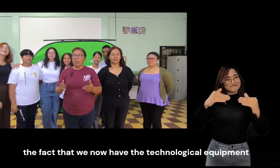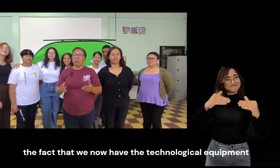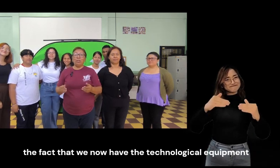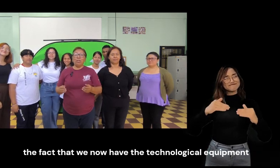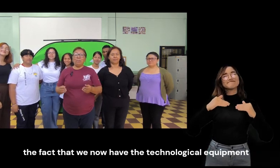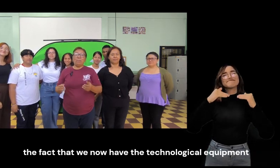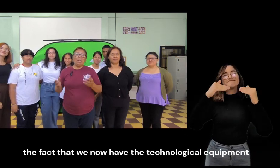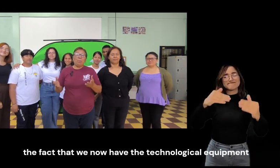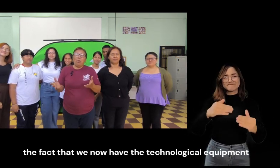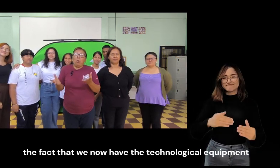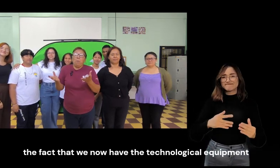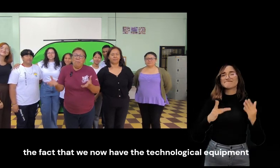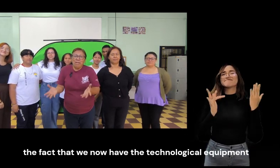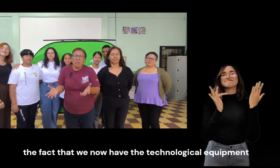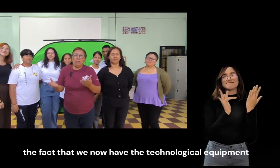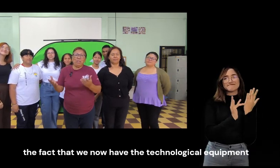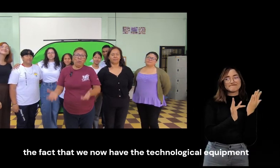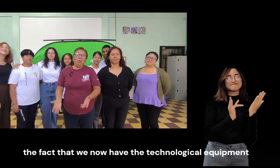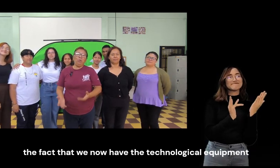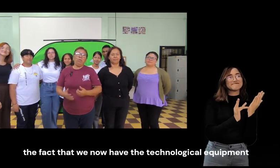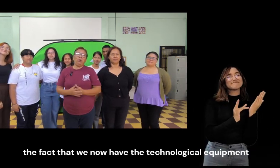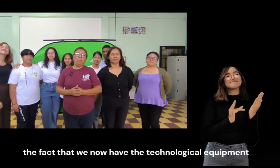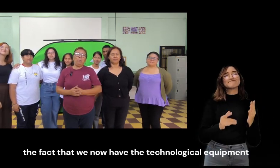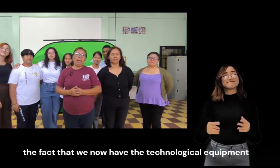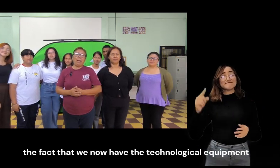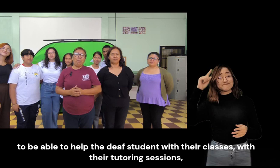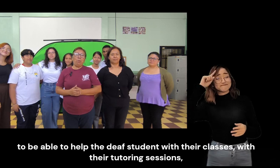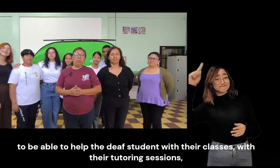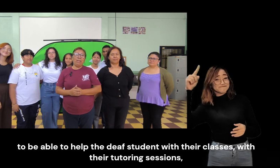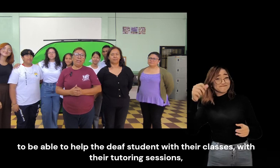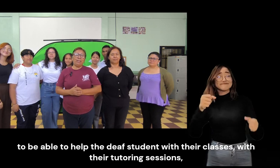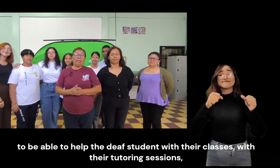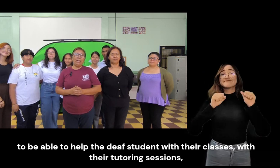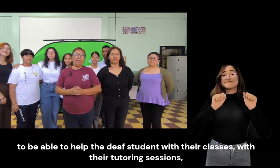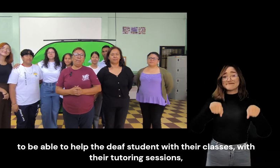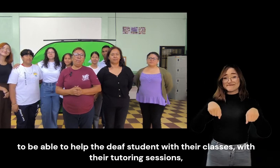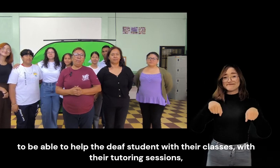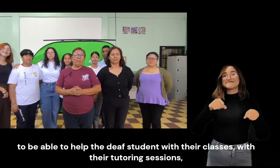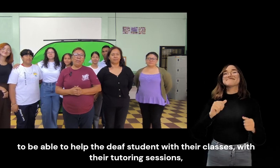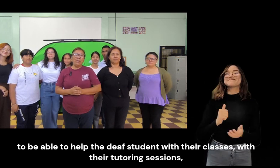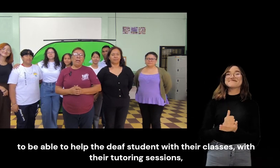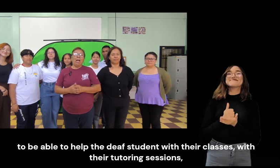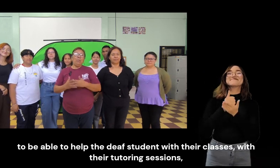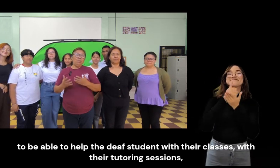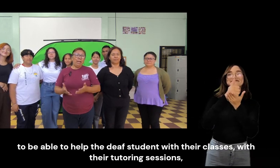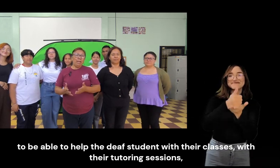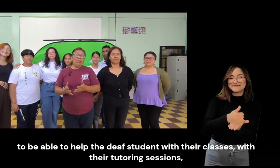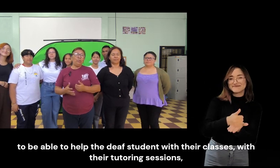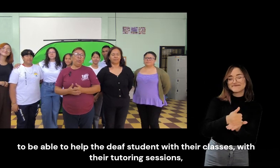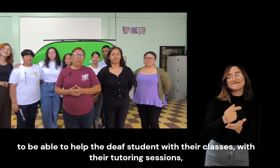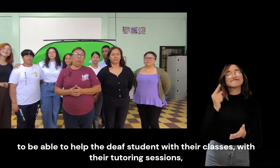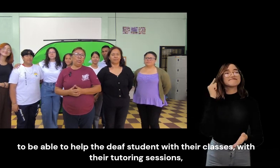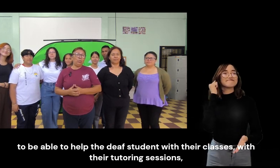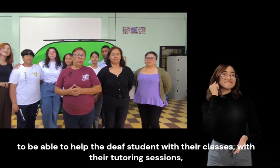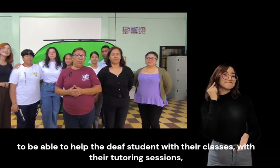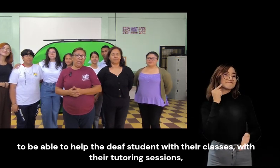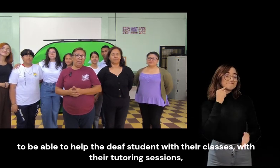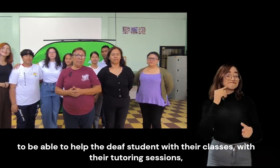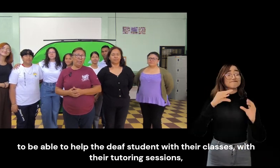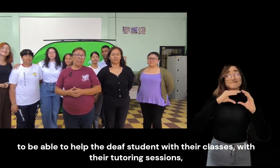tengamos, digamos, los medios tecnológicos para poder ayudar a los sordos en sus clases, en